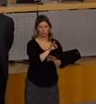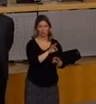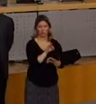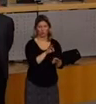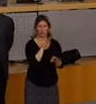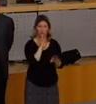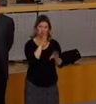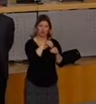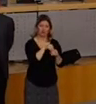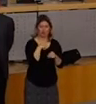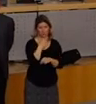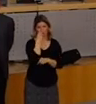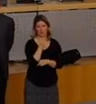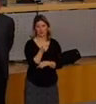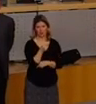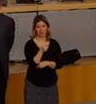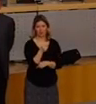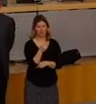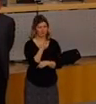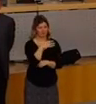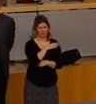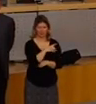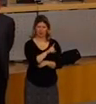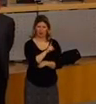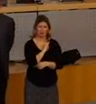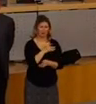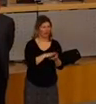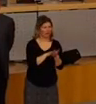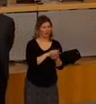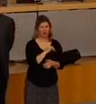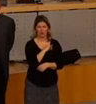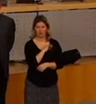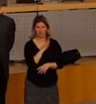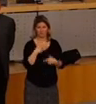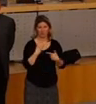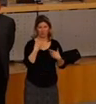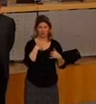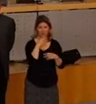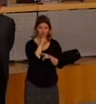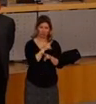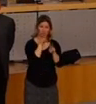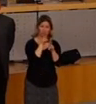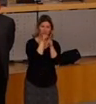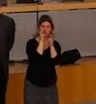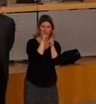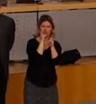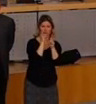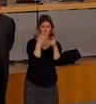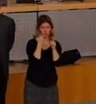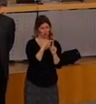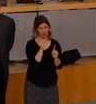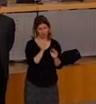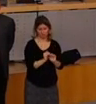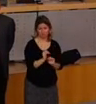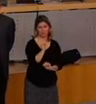gesehen mit welchem enthusiasmus und mit welcher freude dort die kinder und jugendlichen gelernt haben